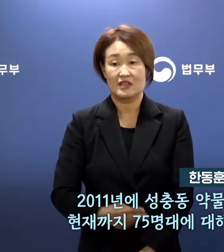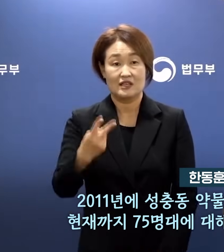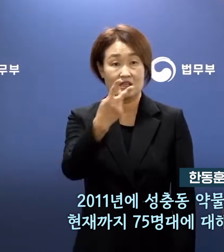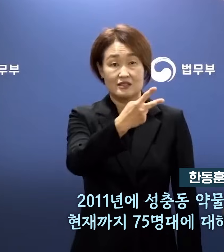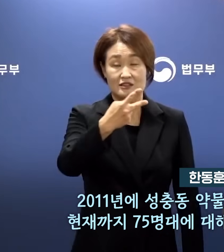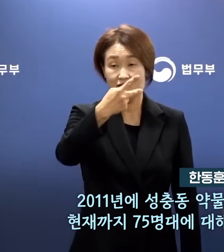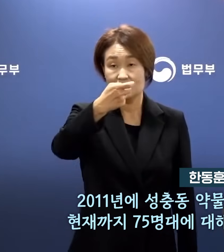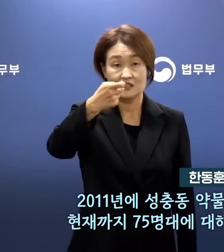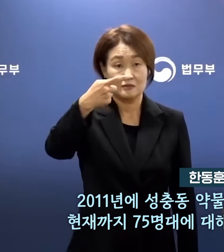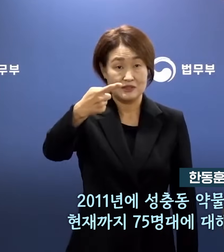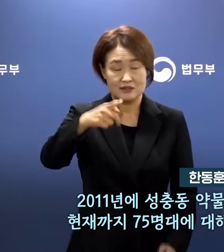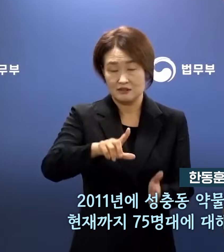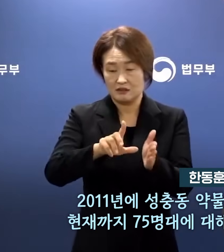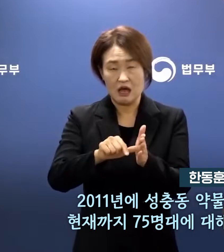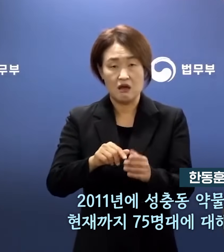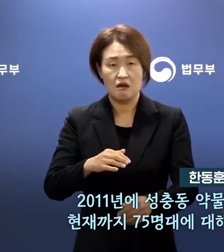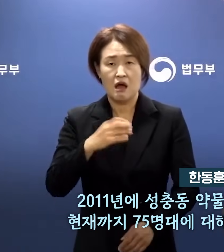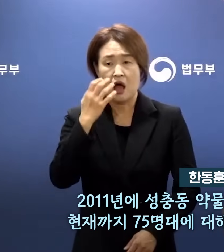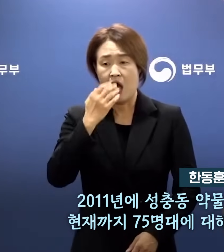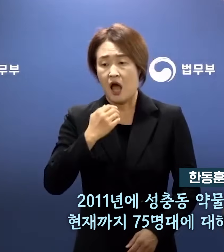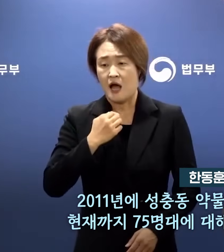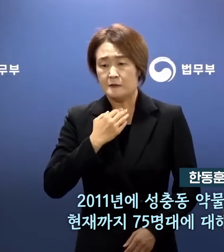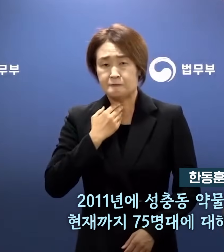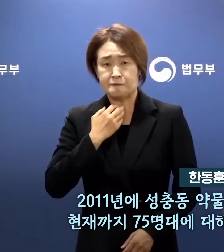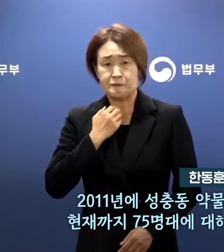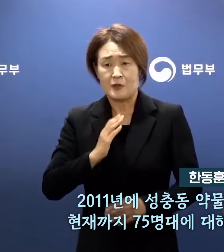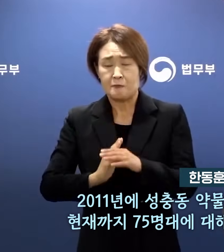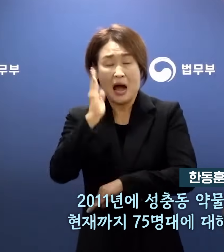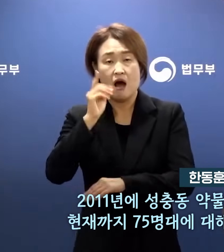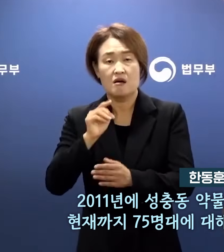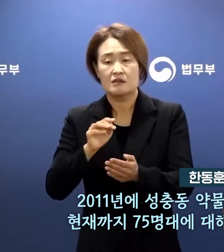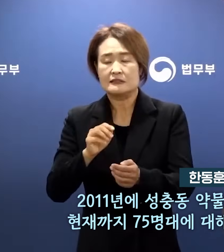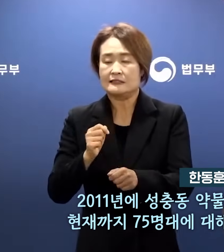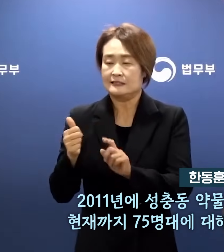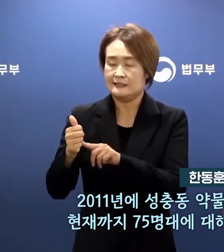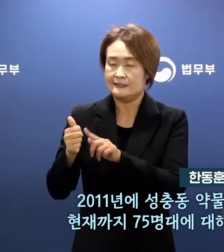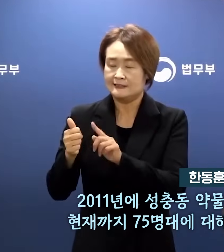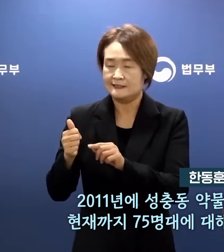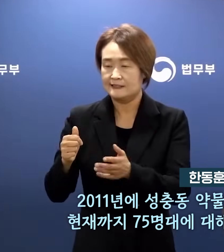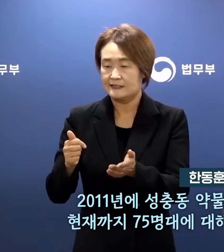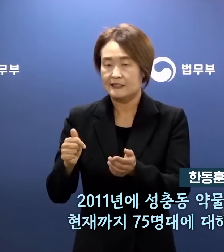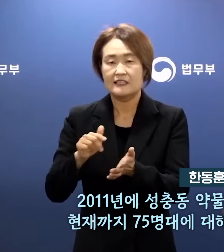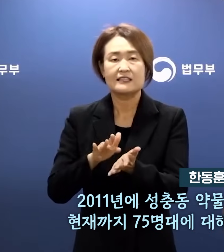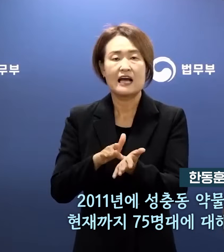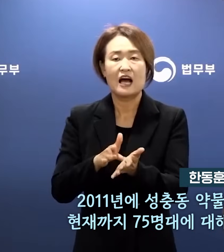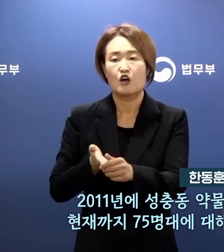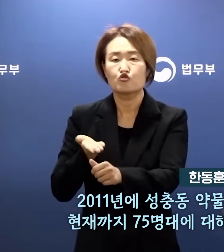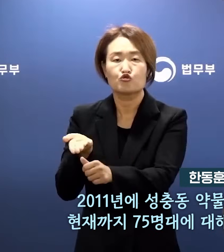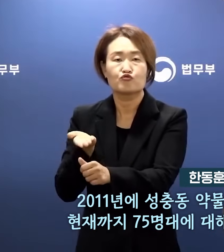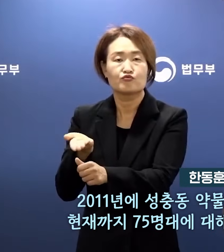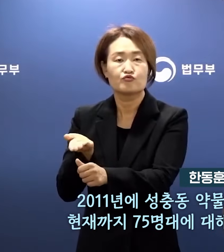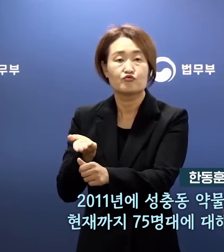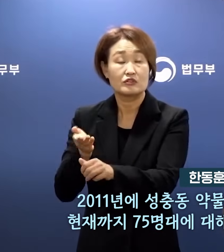2011년에 성충동 약물 치료 제도가 시행됐습니다. 현재까지